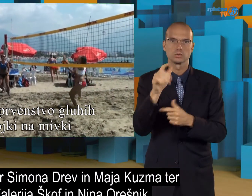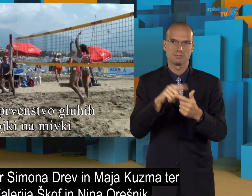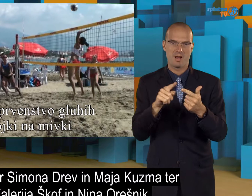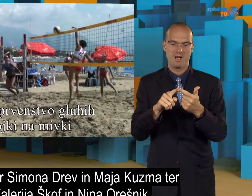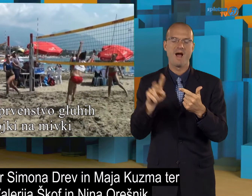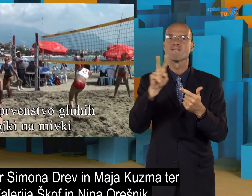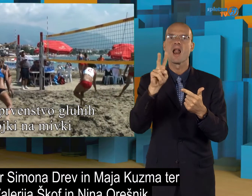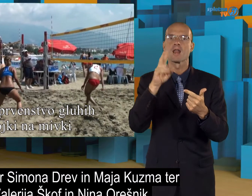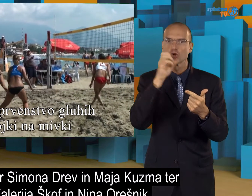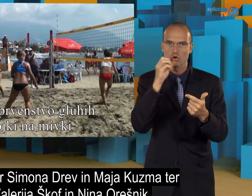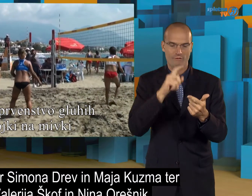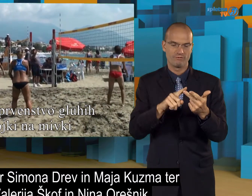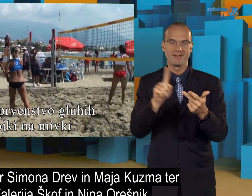in Nina Orešnik.